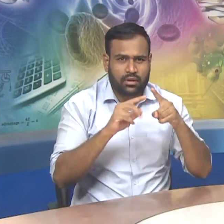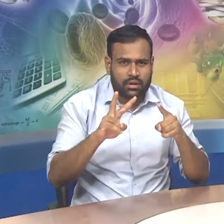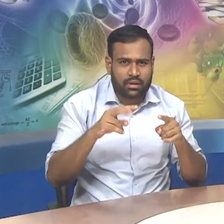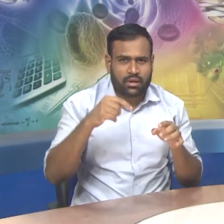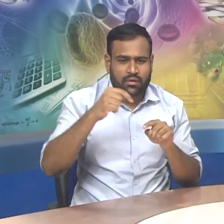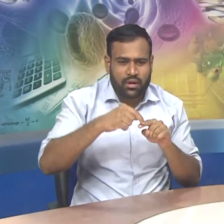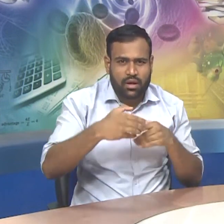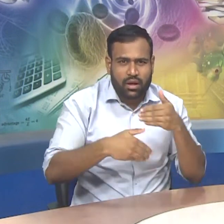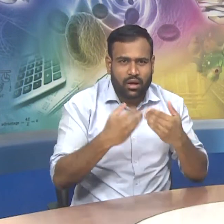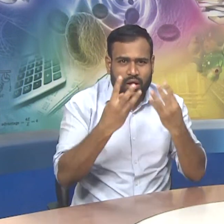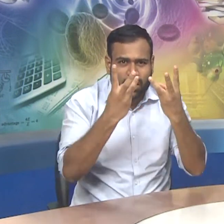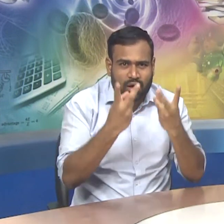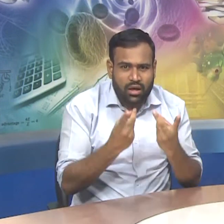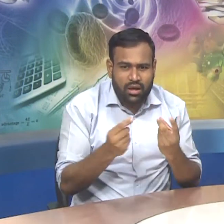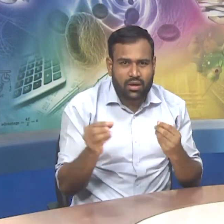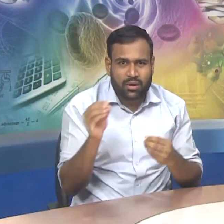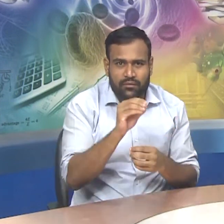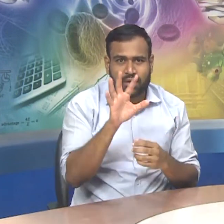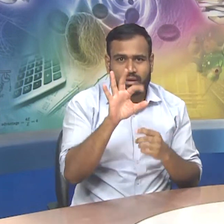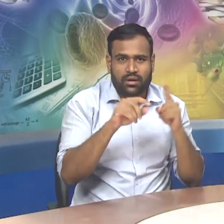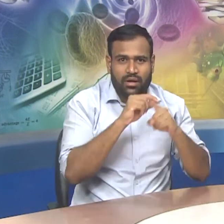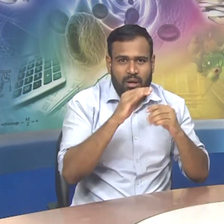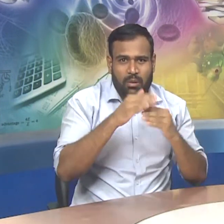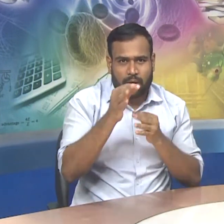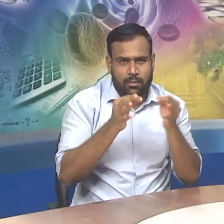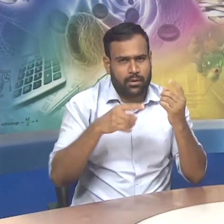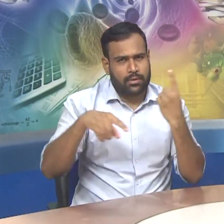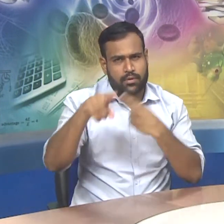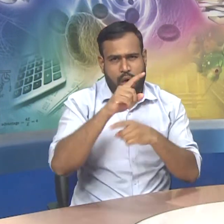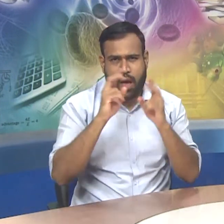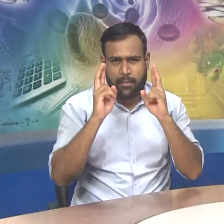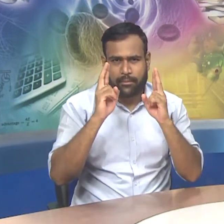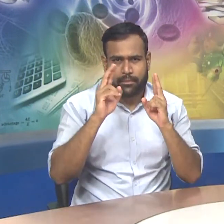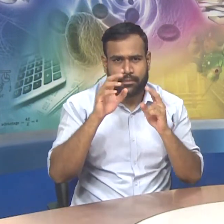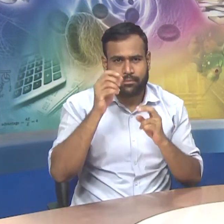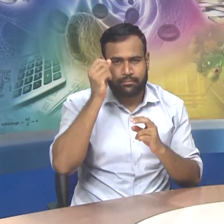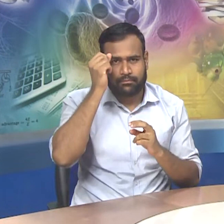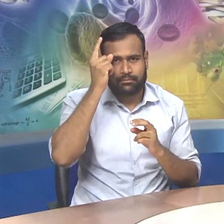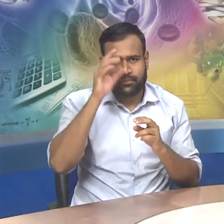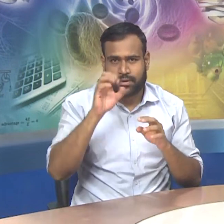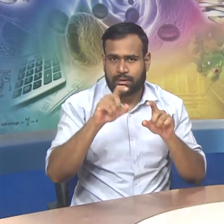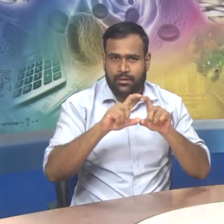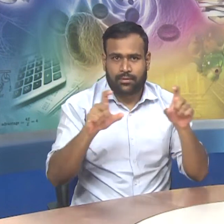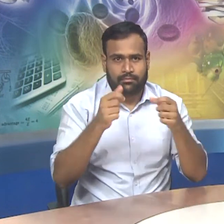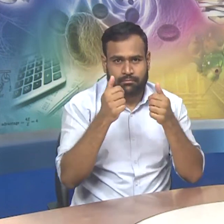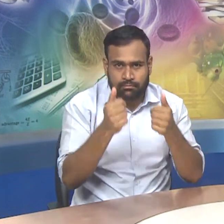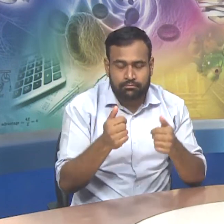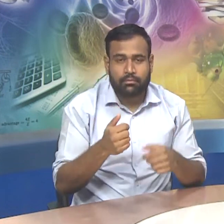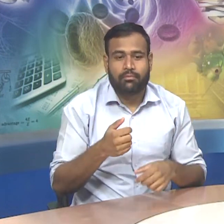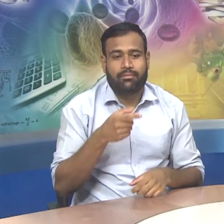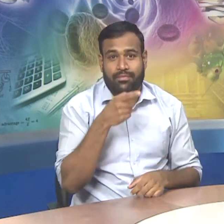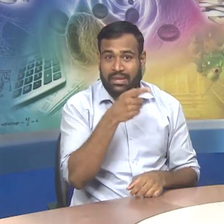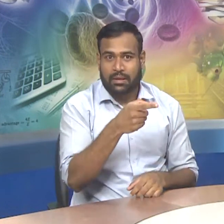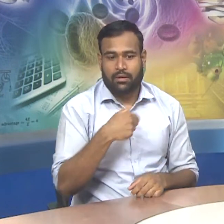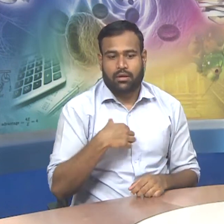Before the break, we were understanding and talking about the vote transfer system. I hope you all understood that